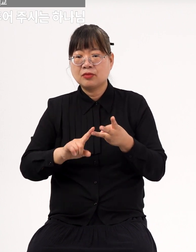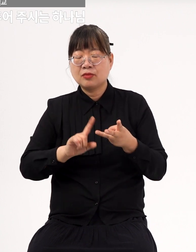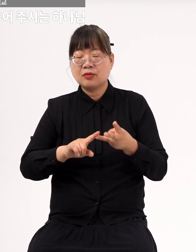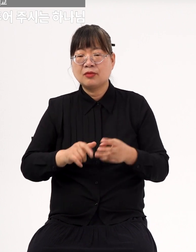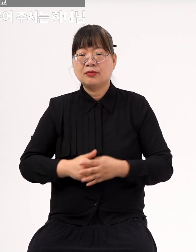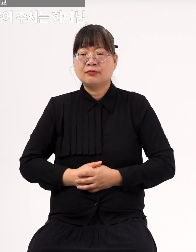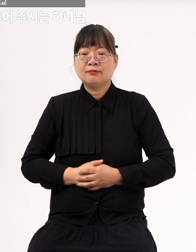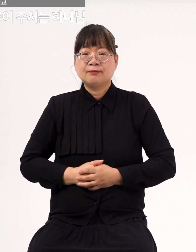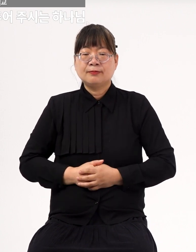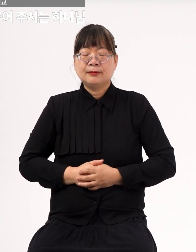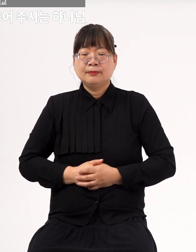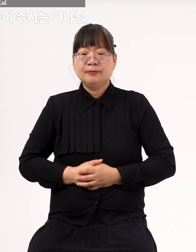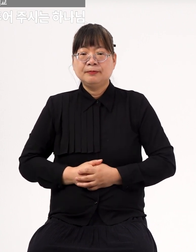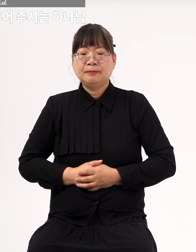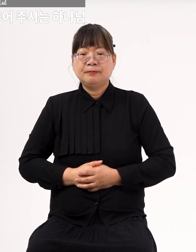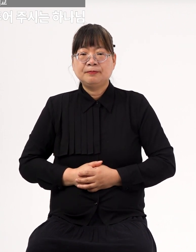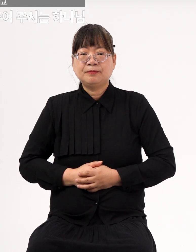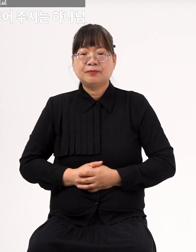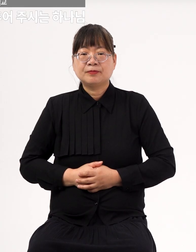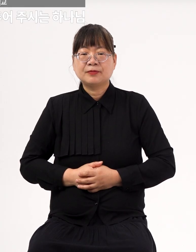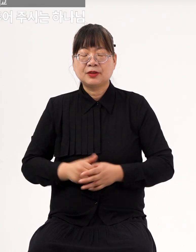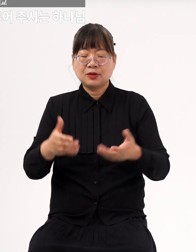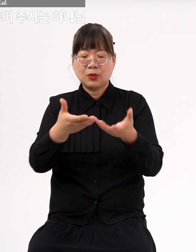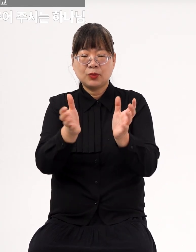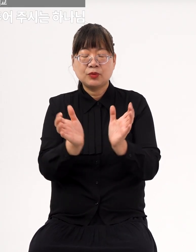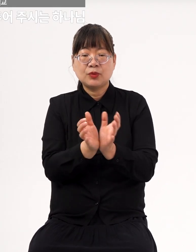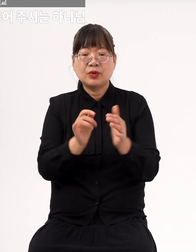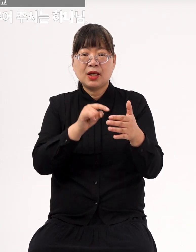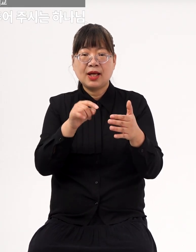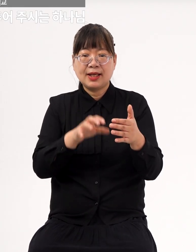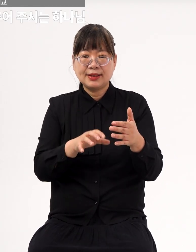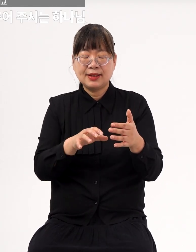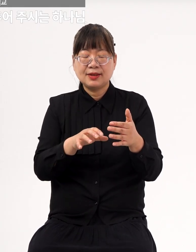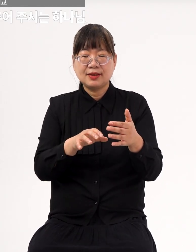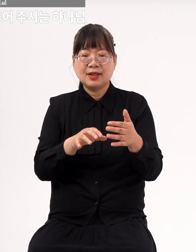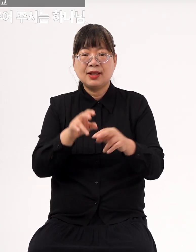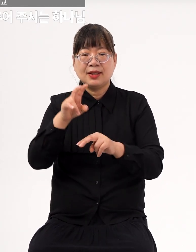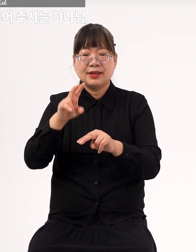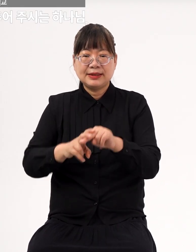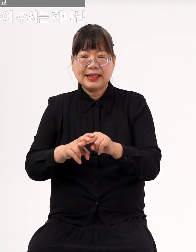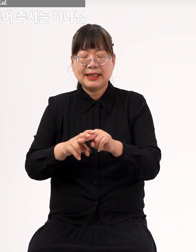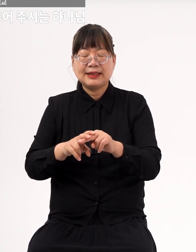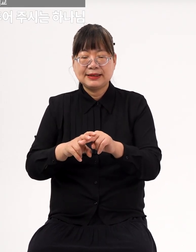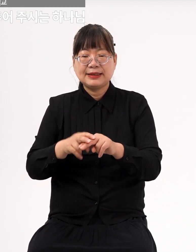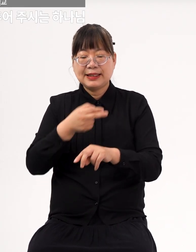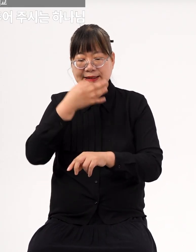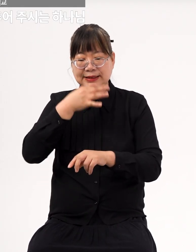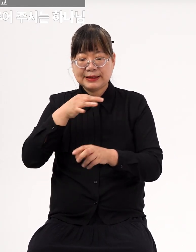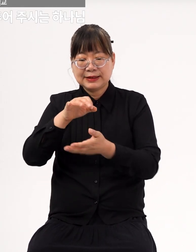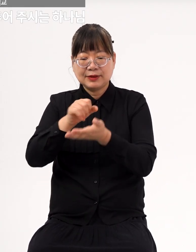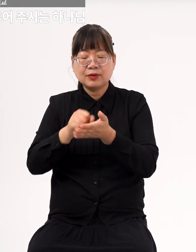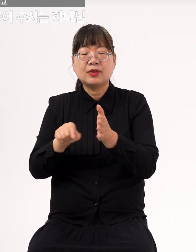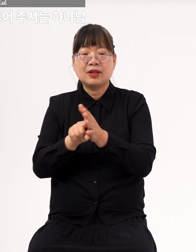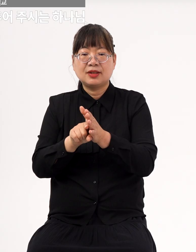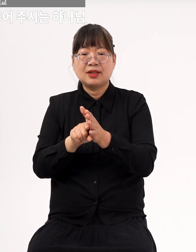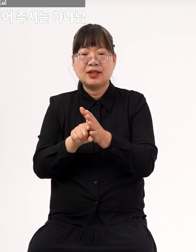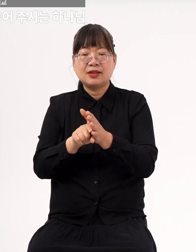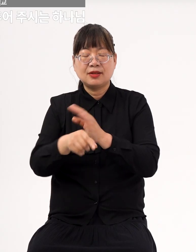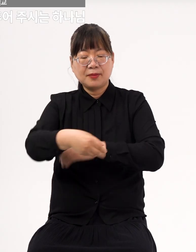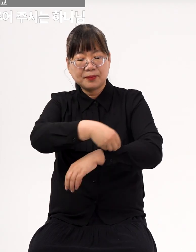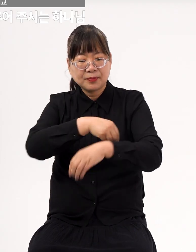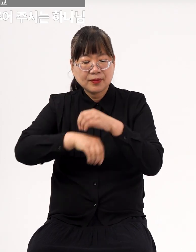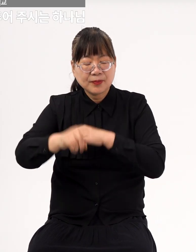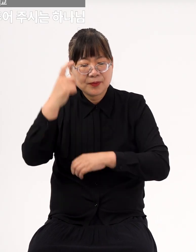하나는 그의 공동체의 입지의 실익을 위해서 나선